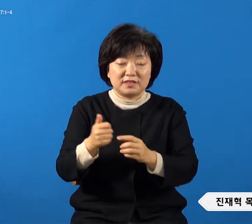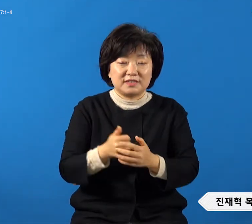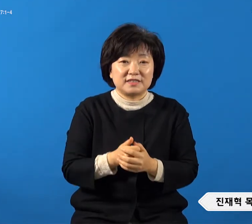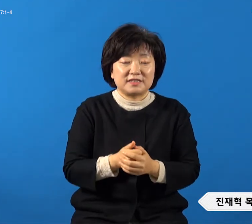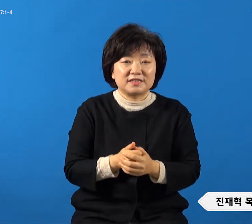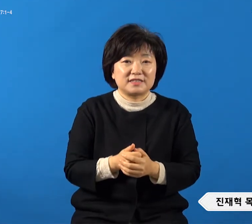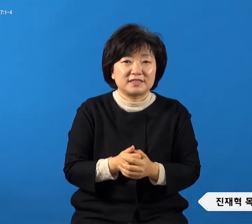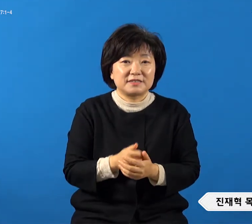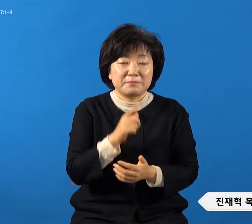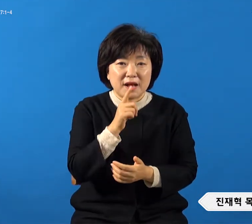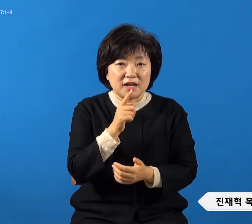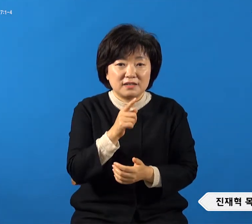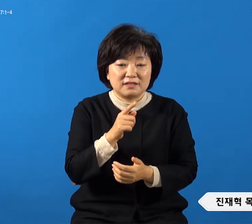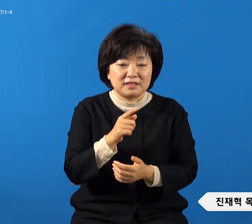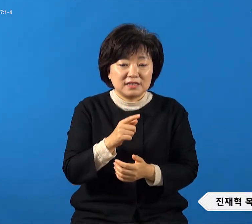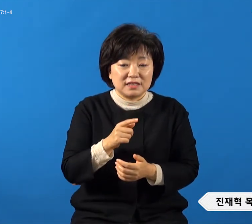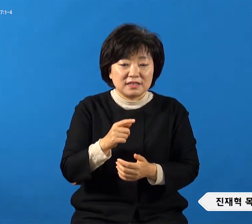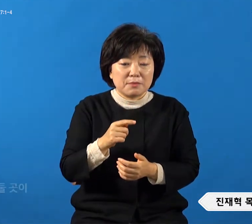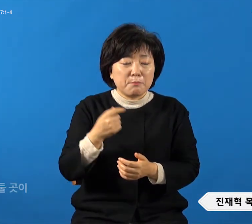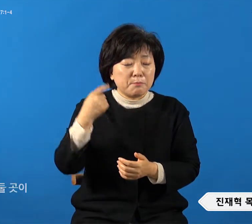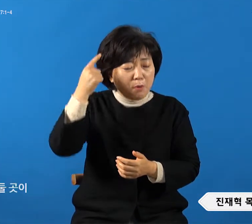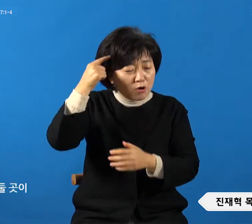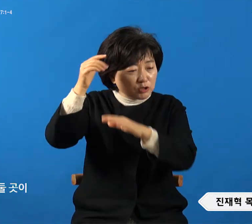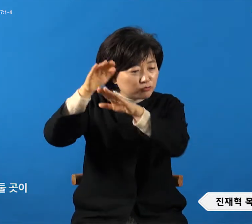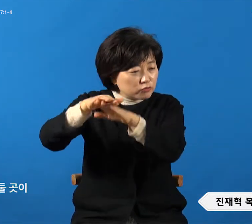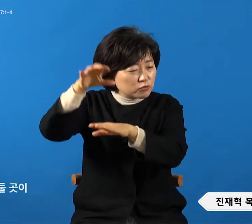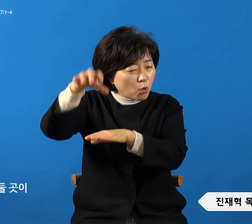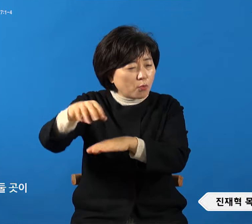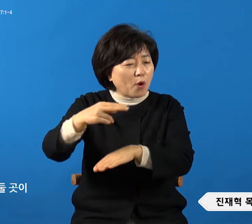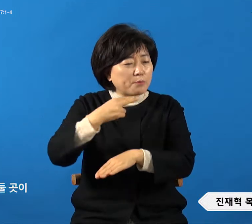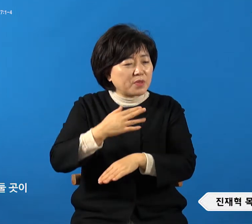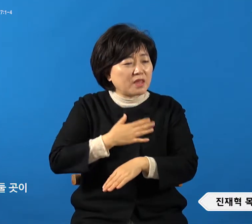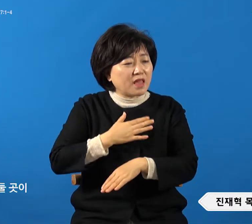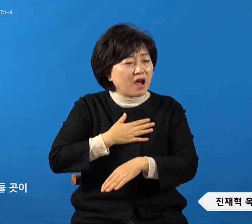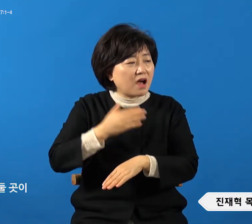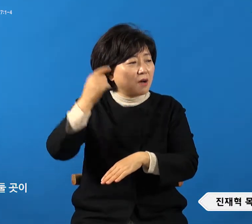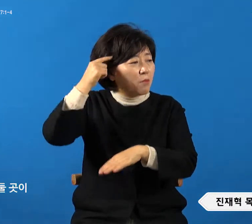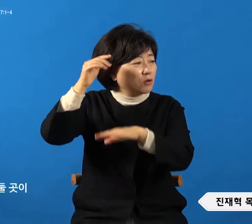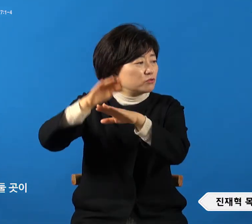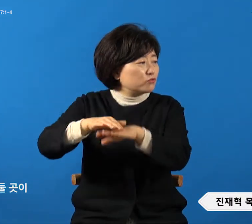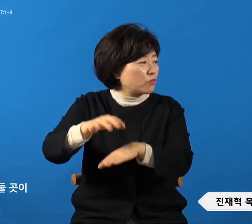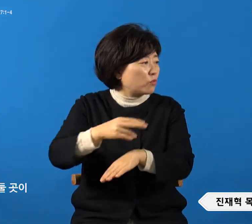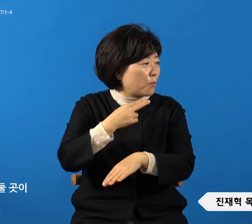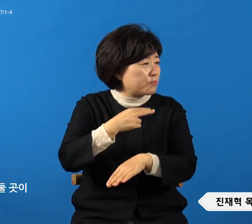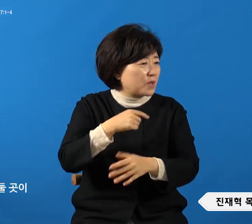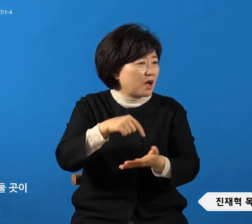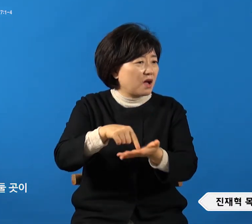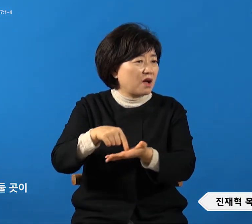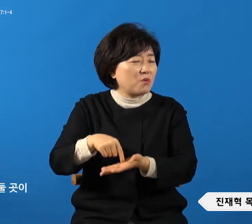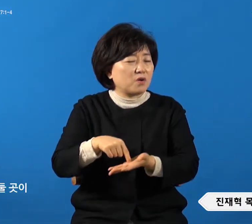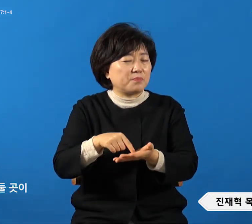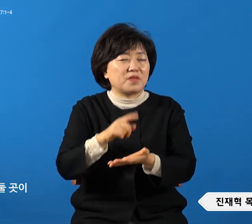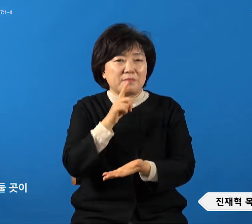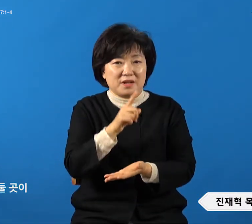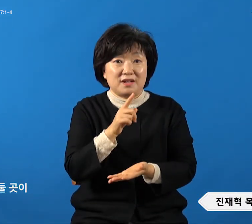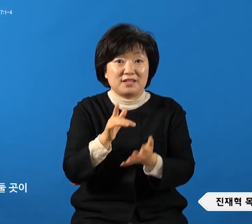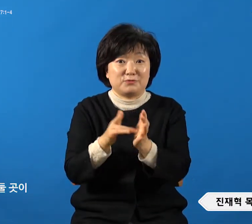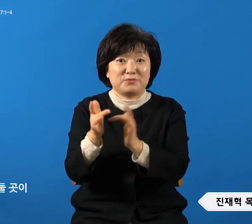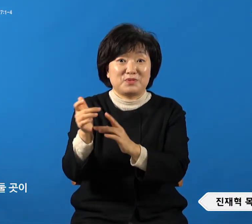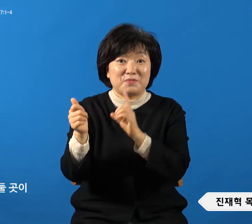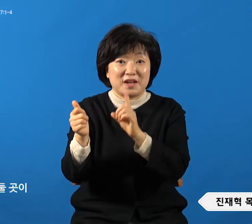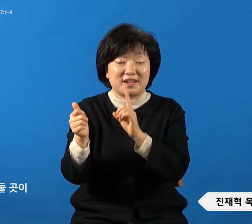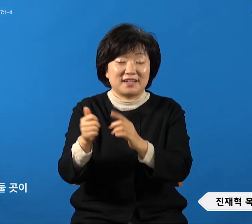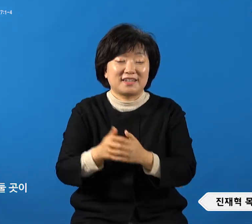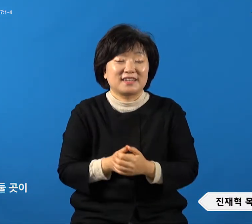8장은 말씀합니다. 인자가 머리 둘 곳이 없다라고 말씀하시며 혼자 있는 외로움을 토로하십니다.